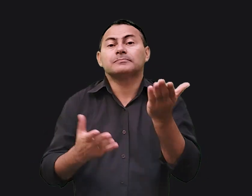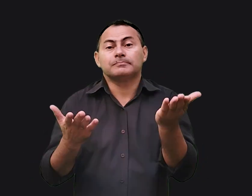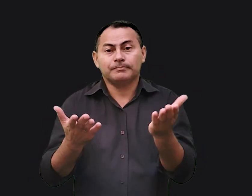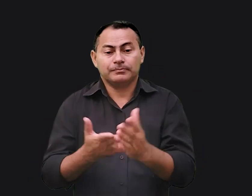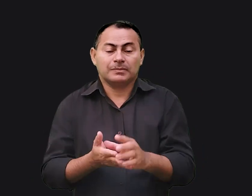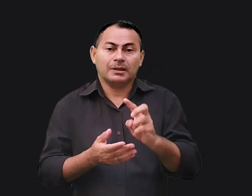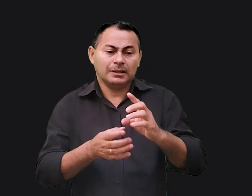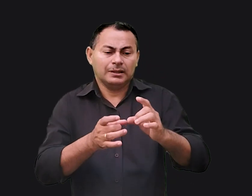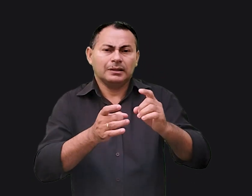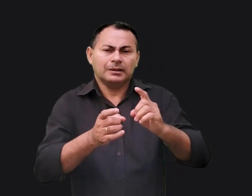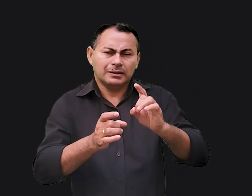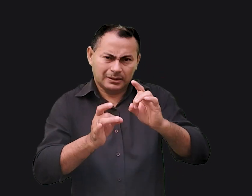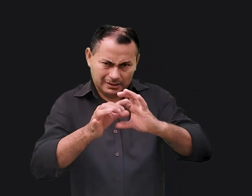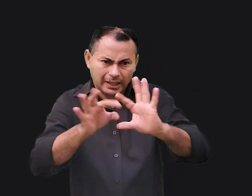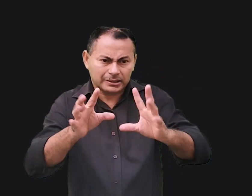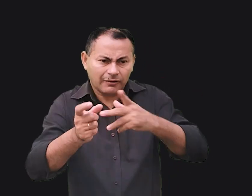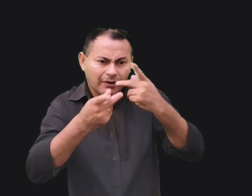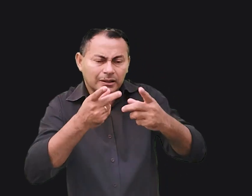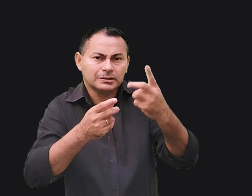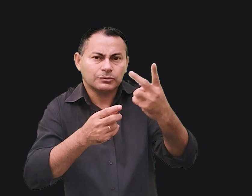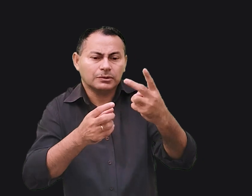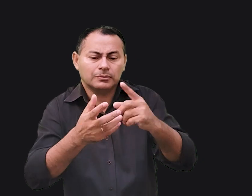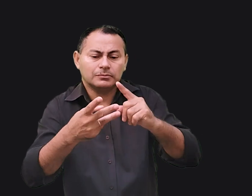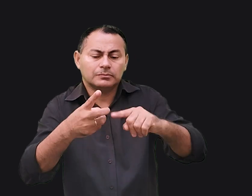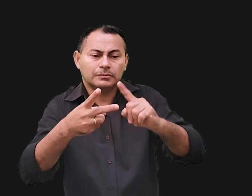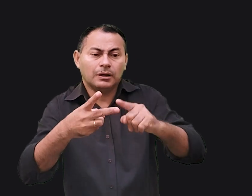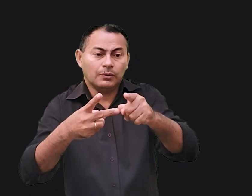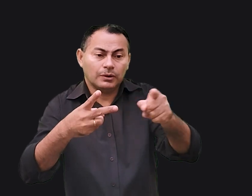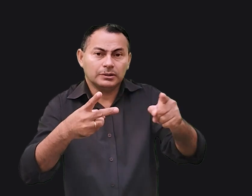experiência, então deixe-me falar sobre a segunda fase. Você é um